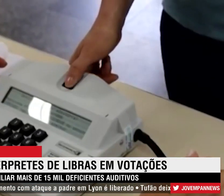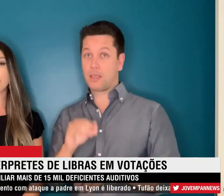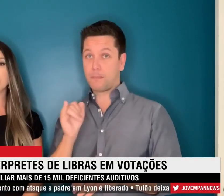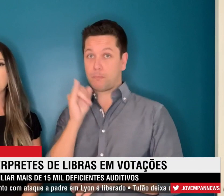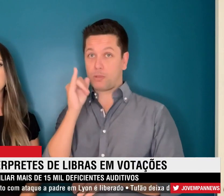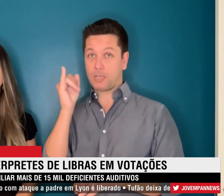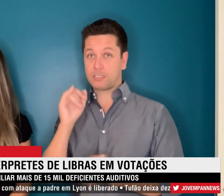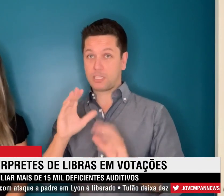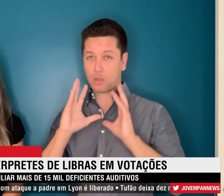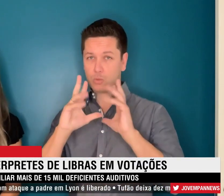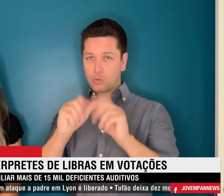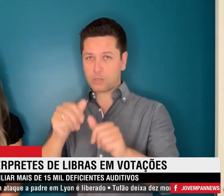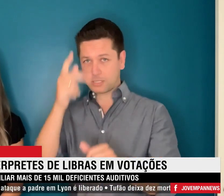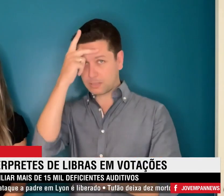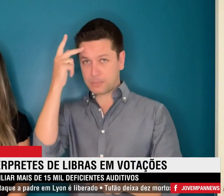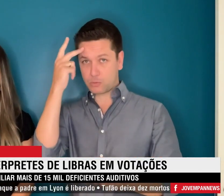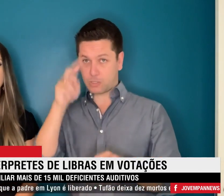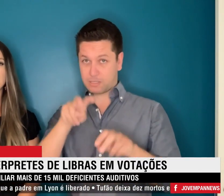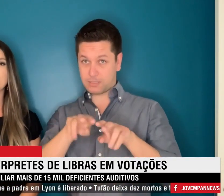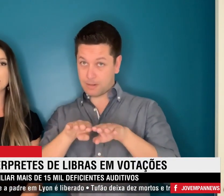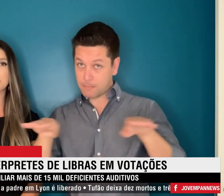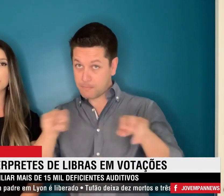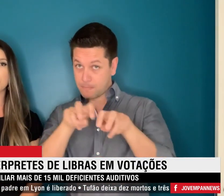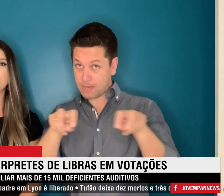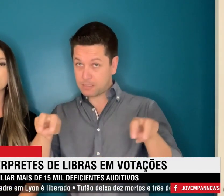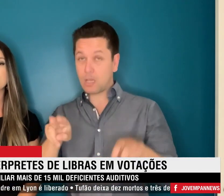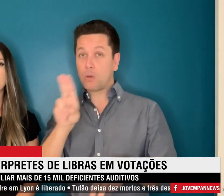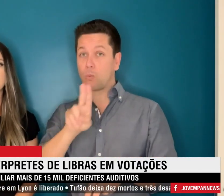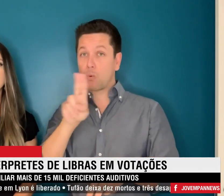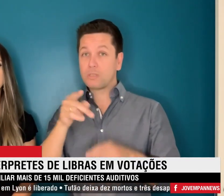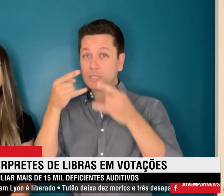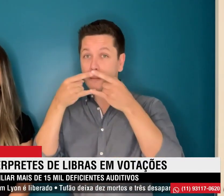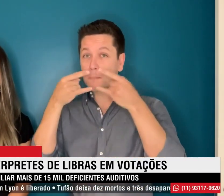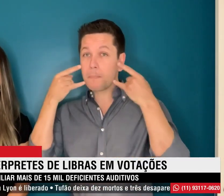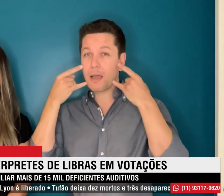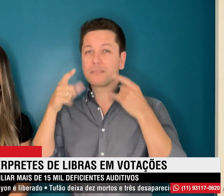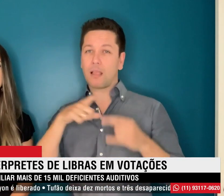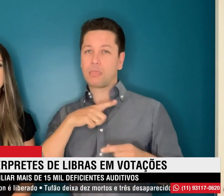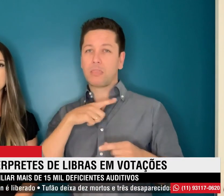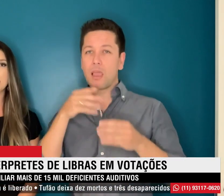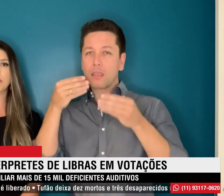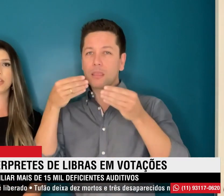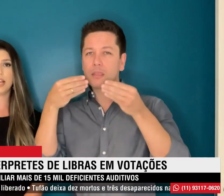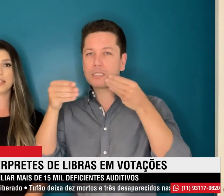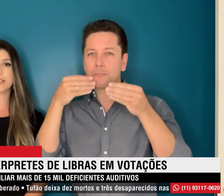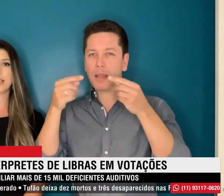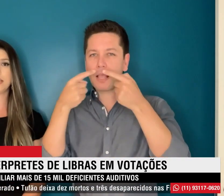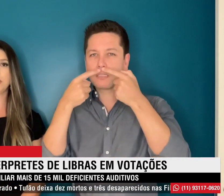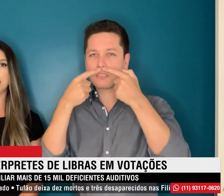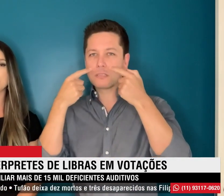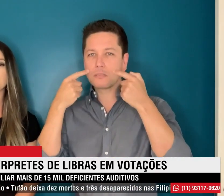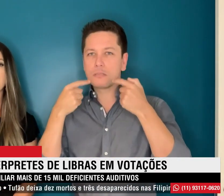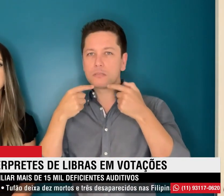específicas o Danilo dátilo com tradução da Noiva Daniella Behr Ed dá um conselho para os outros locais de votação